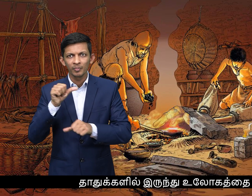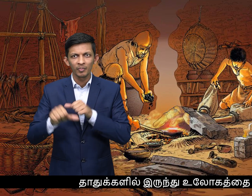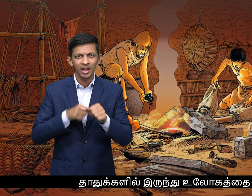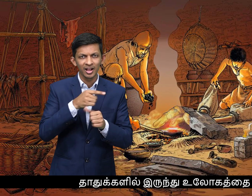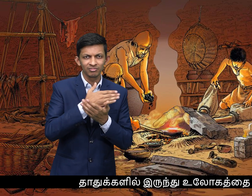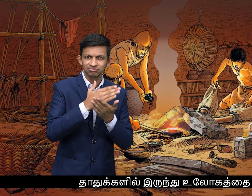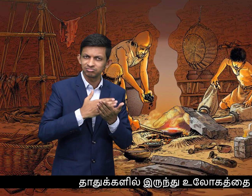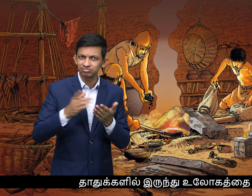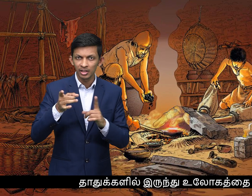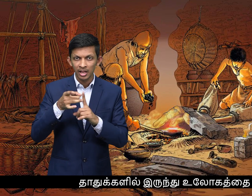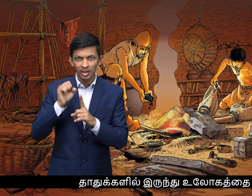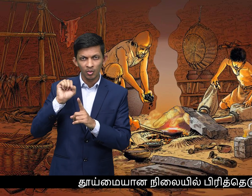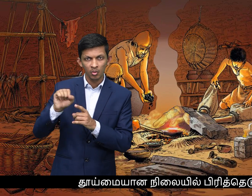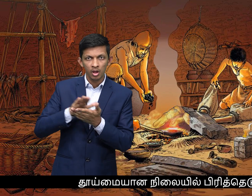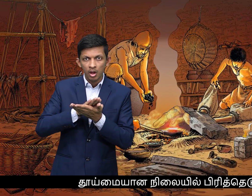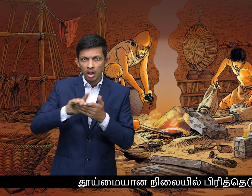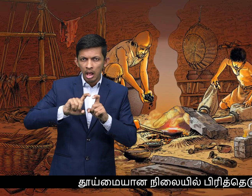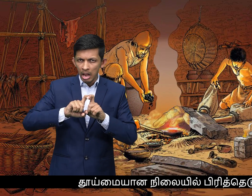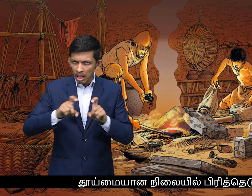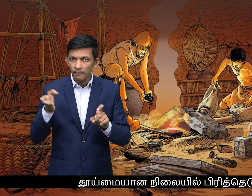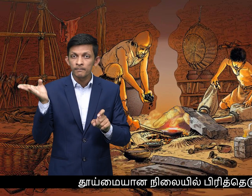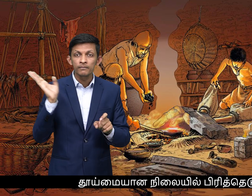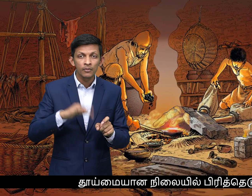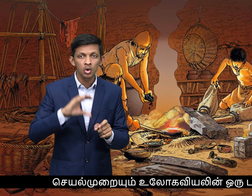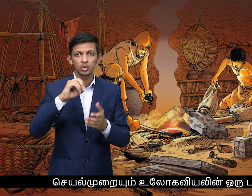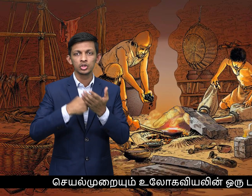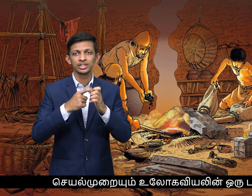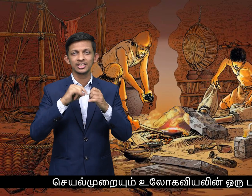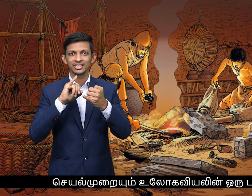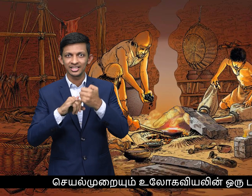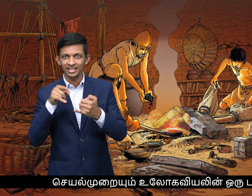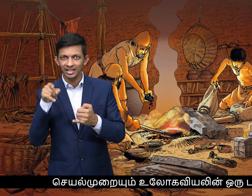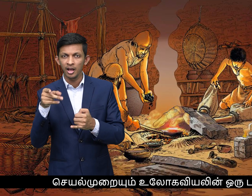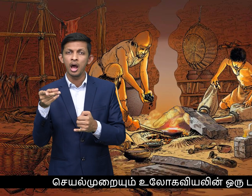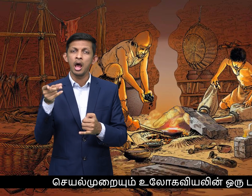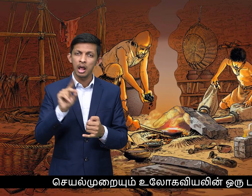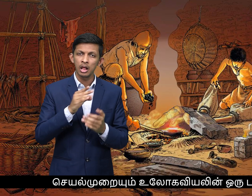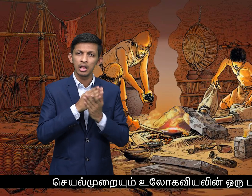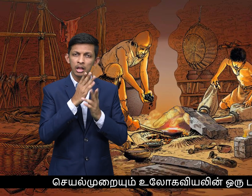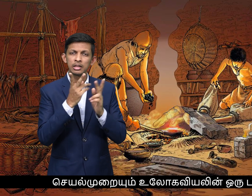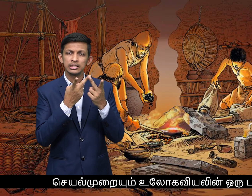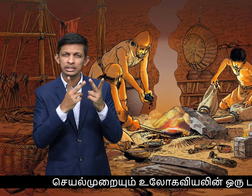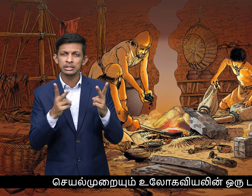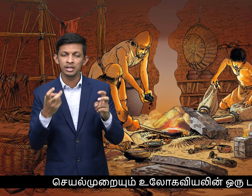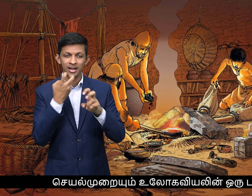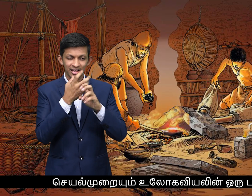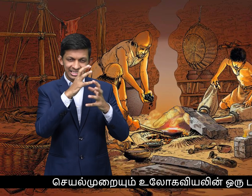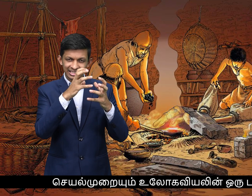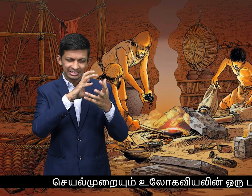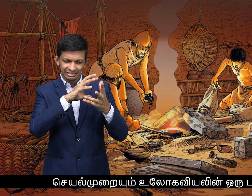தாதுக்களில் இருந்து உலோகத்தை அதன் தூய்மையான நிலையில் பிரித்தெடுக்கும் செயல்முறையும் உலோகவியலின் ஒரு பகுதியாகும்.